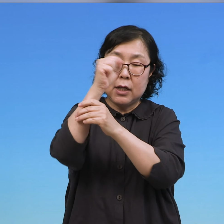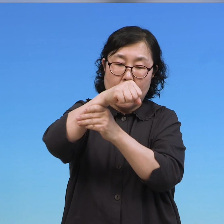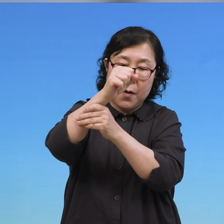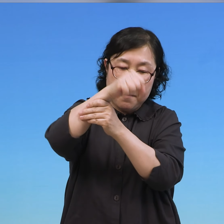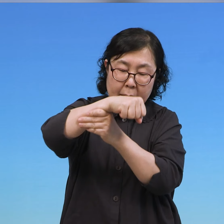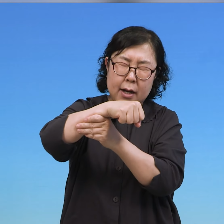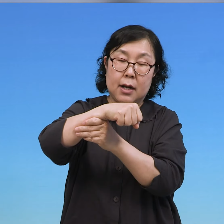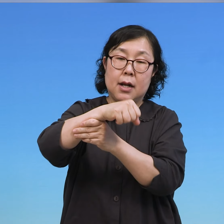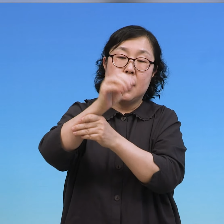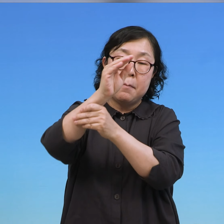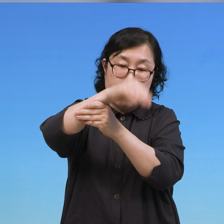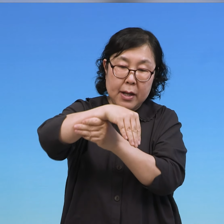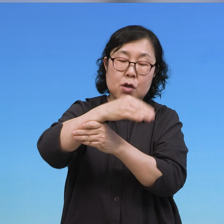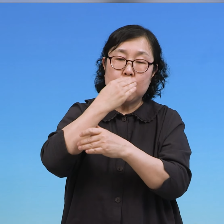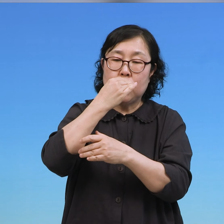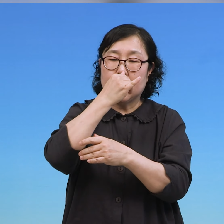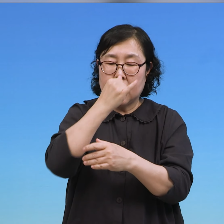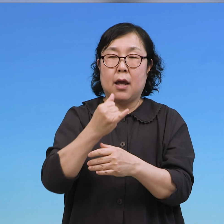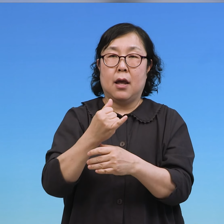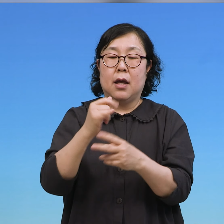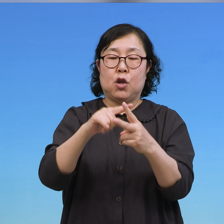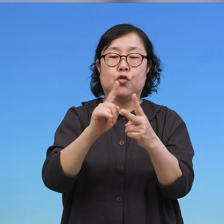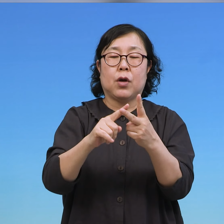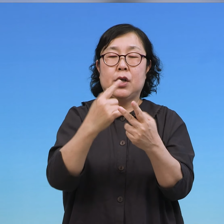바랍니다. 남으시는 분도 가시는 분도.